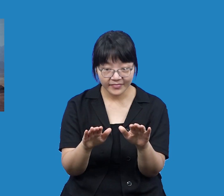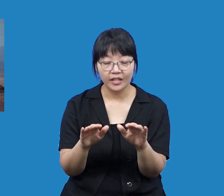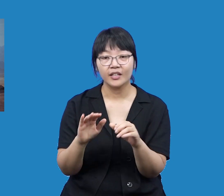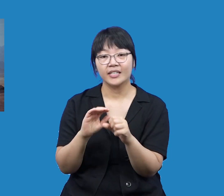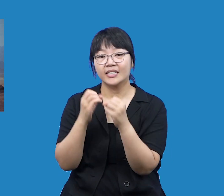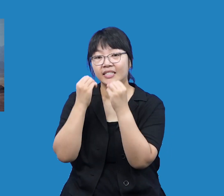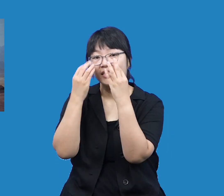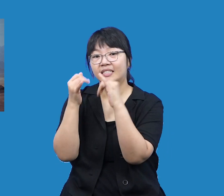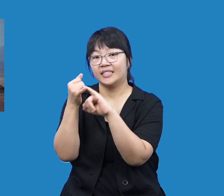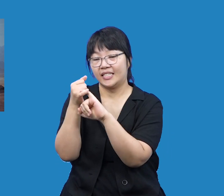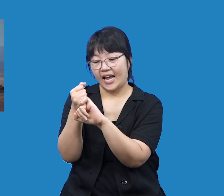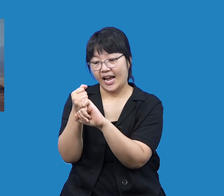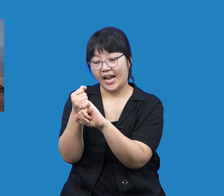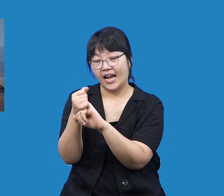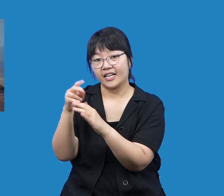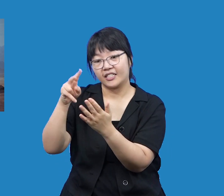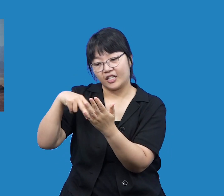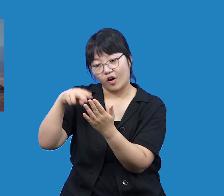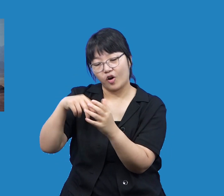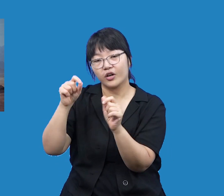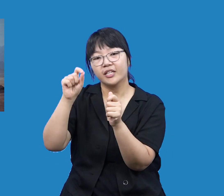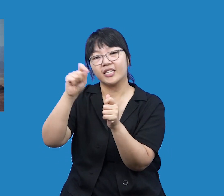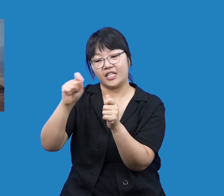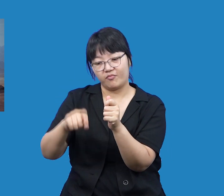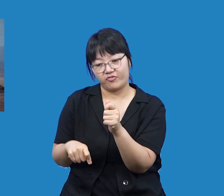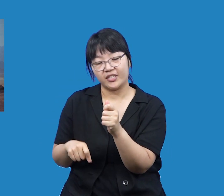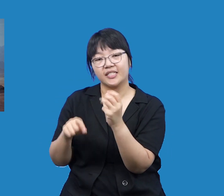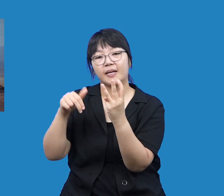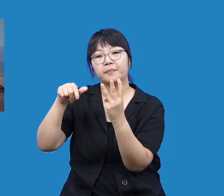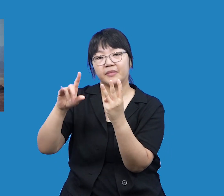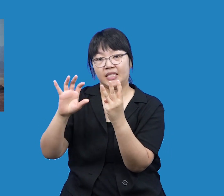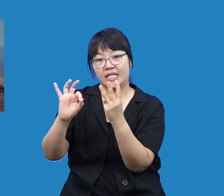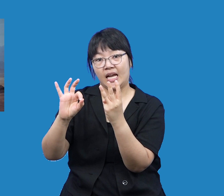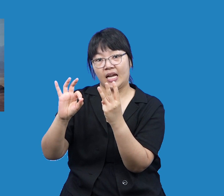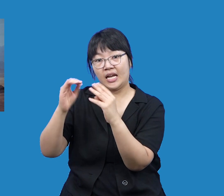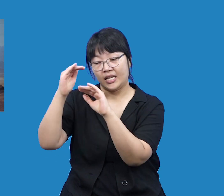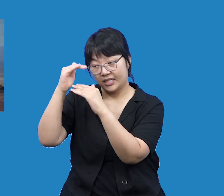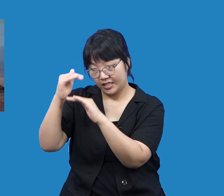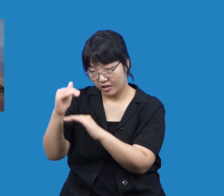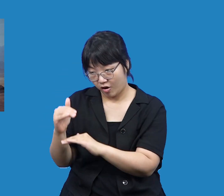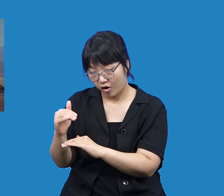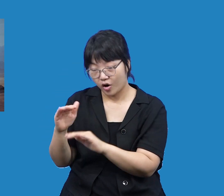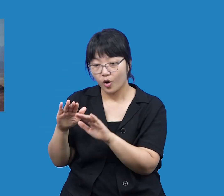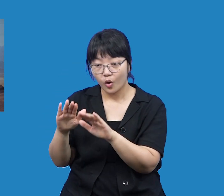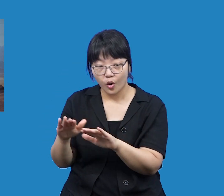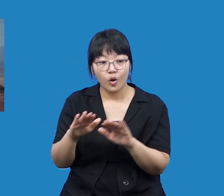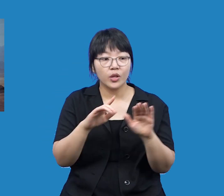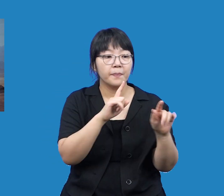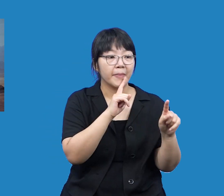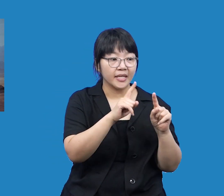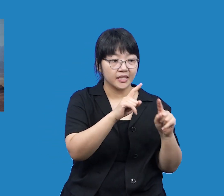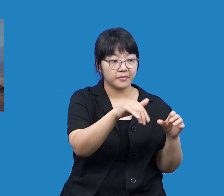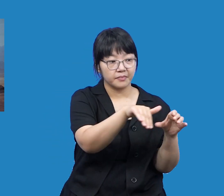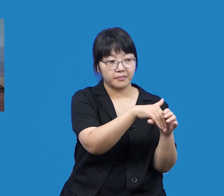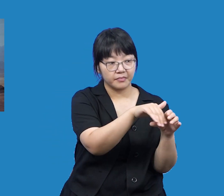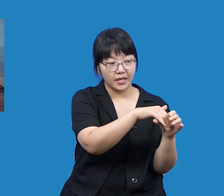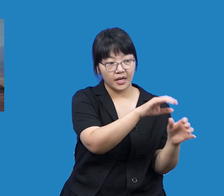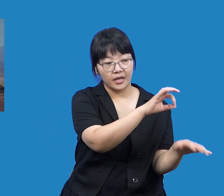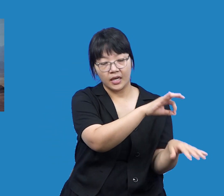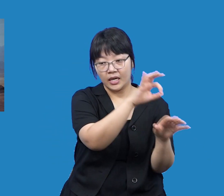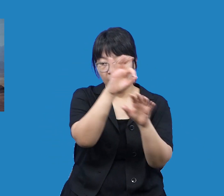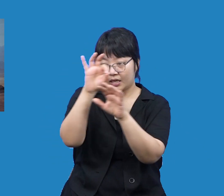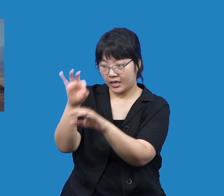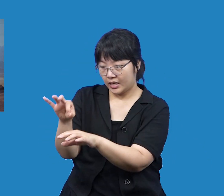성경을 읽다가 히브리서 3장을 읽어보면 오늘 본문에 이 사건을 인용한 기사가 나와요.